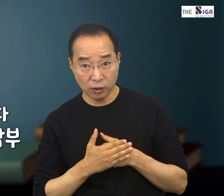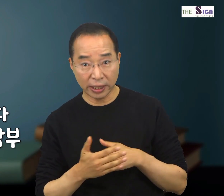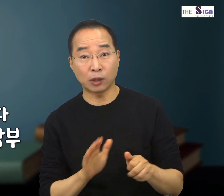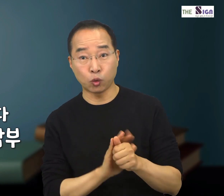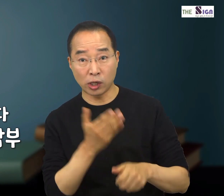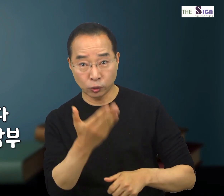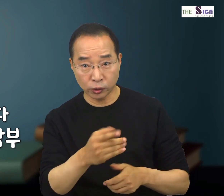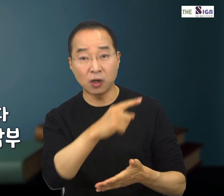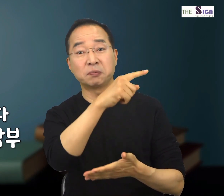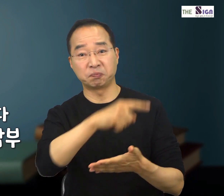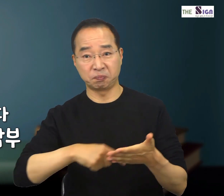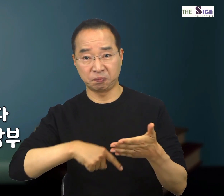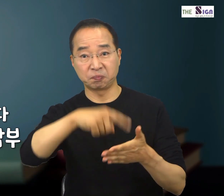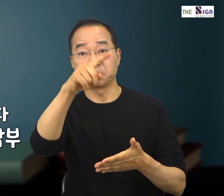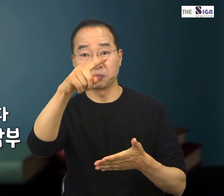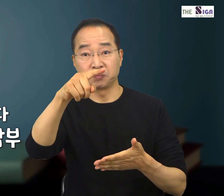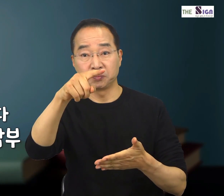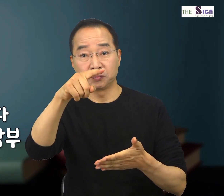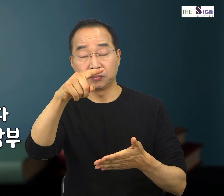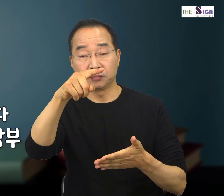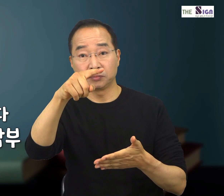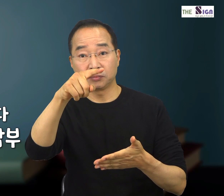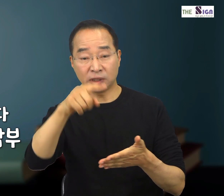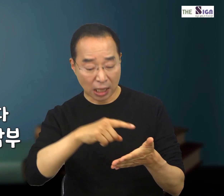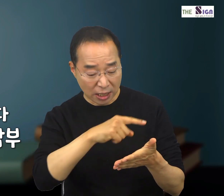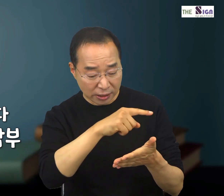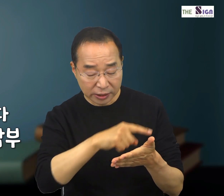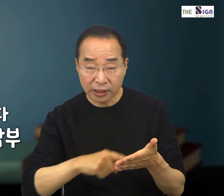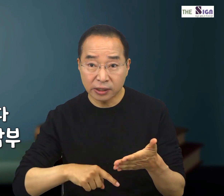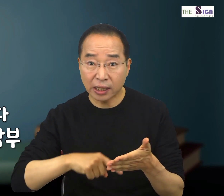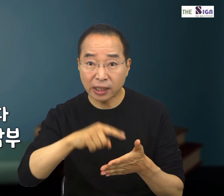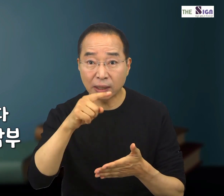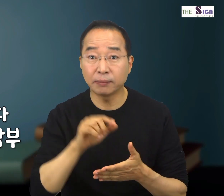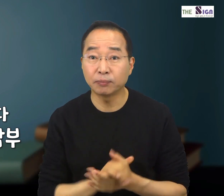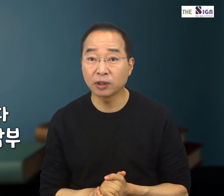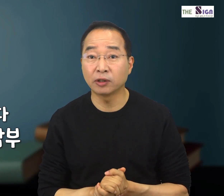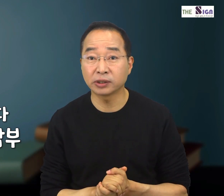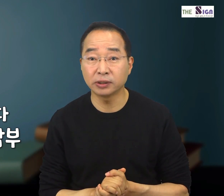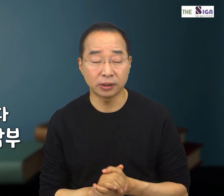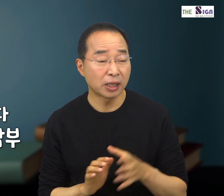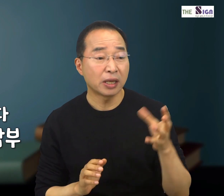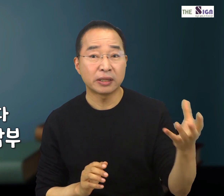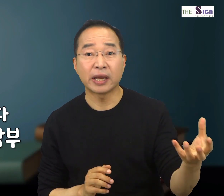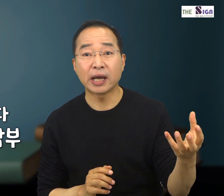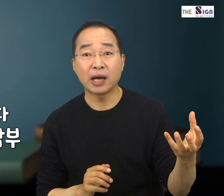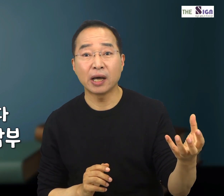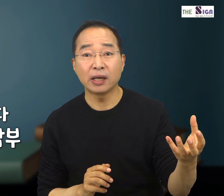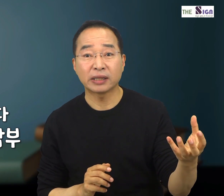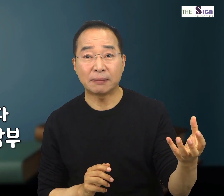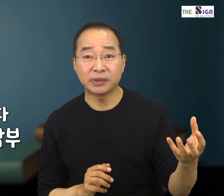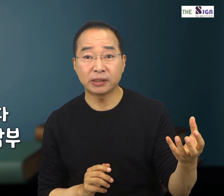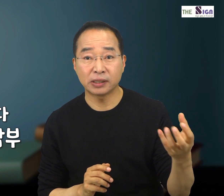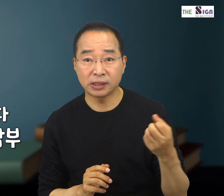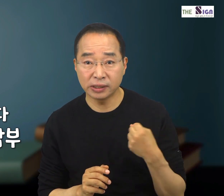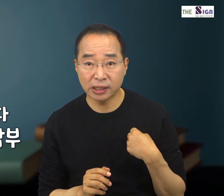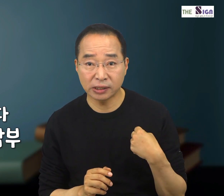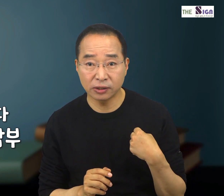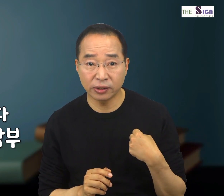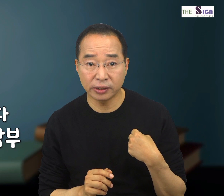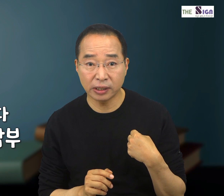내가 도와줘서. 자, 체크한다는 것은 내가 남들한테 신세 진 거에 대해서